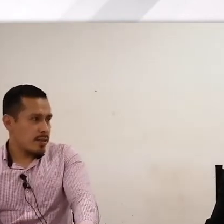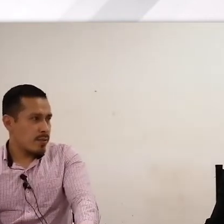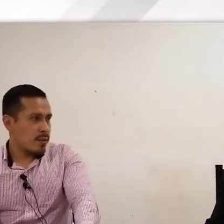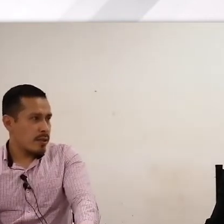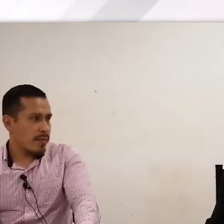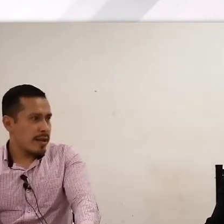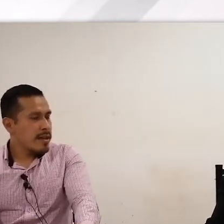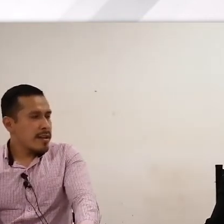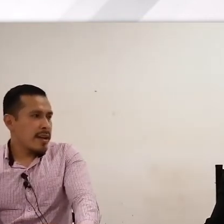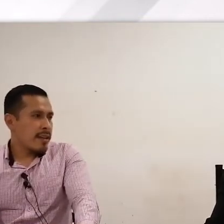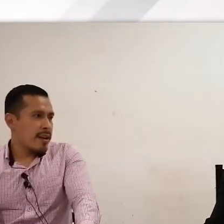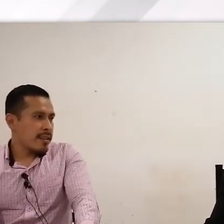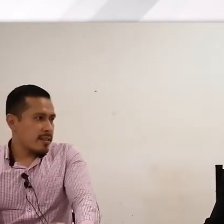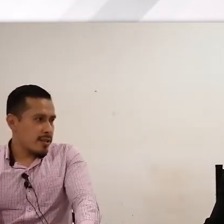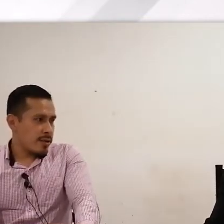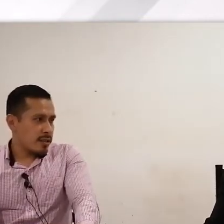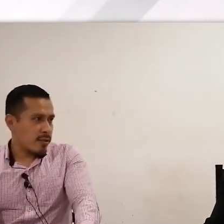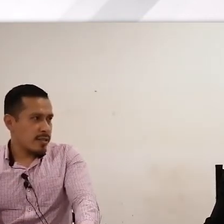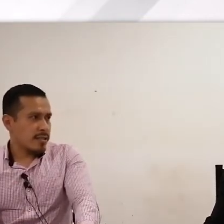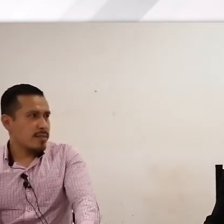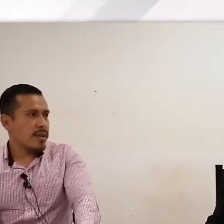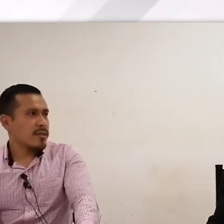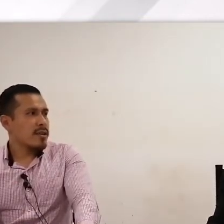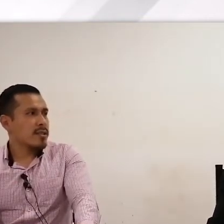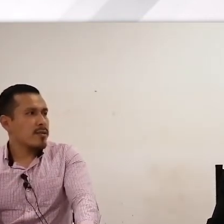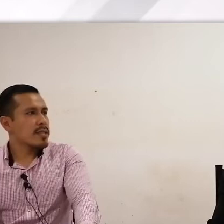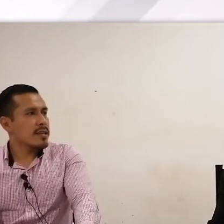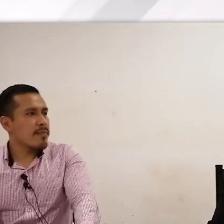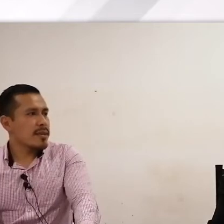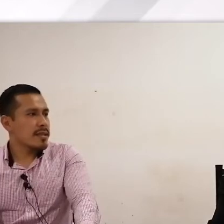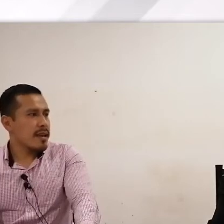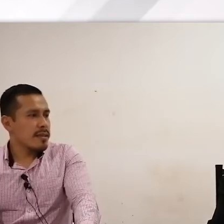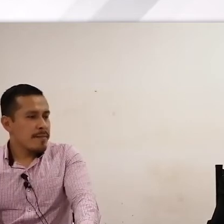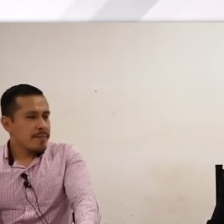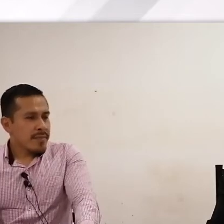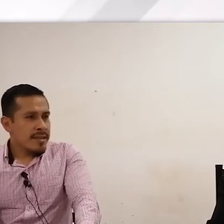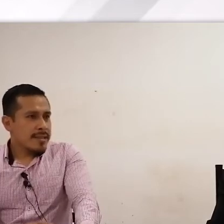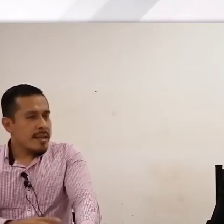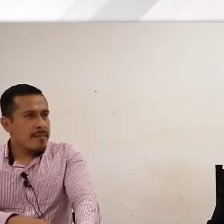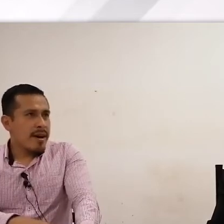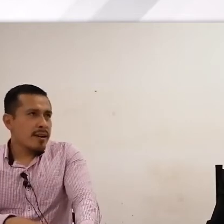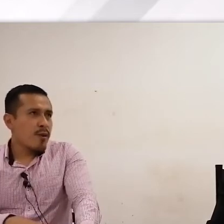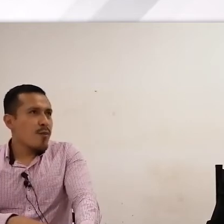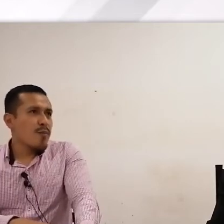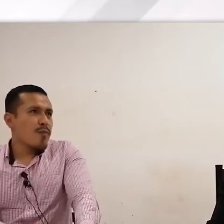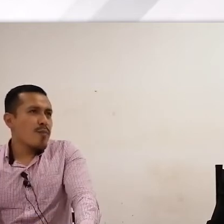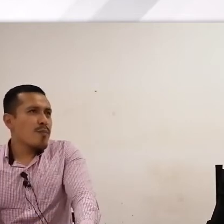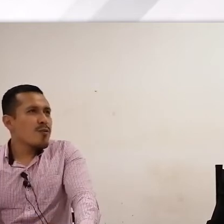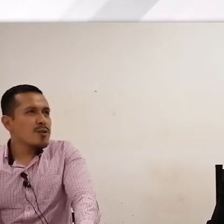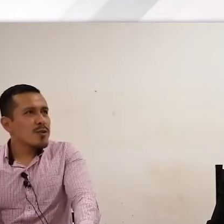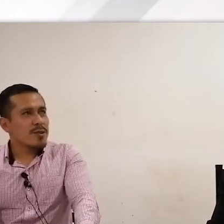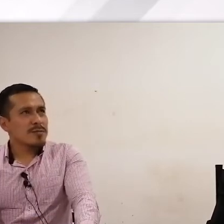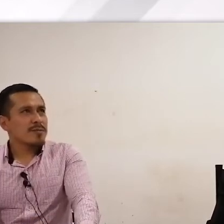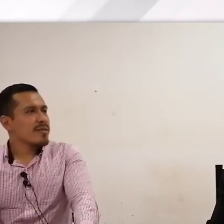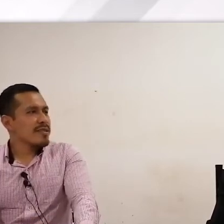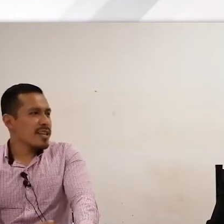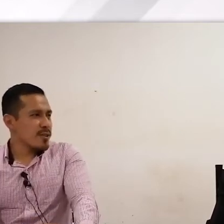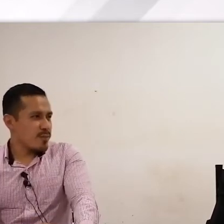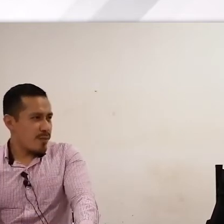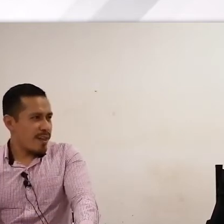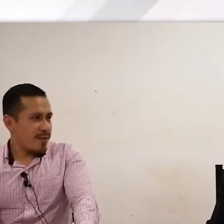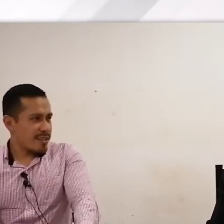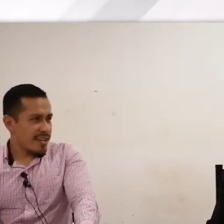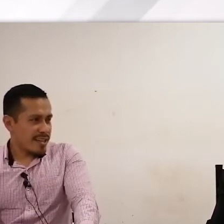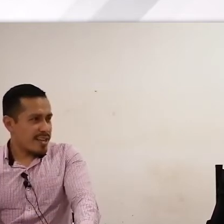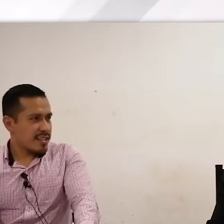de atención múltiple que dan atención a todas estas personas con discapacidad. Sin embargo, muchos de